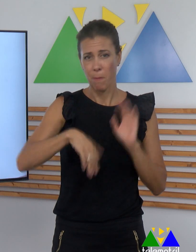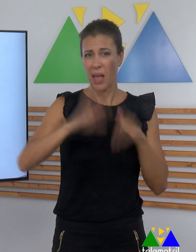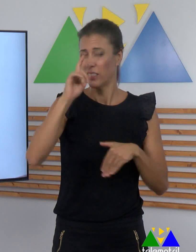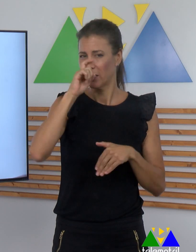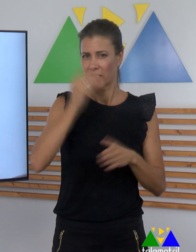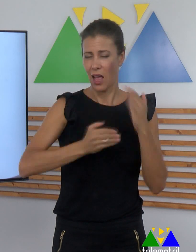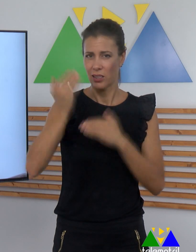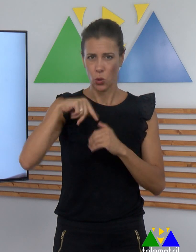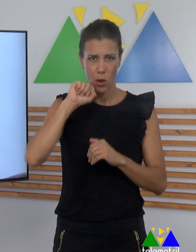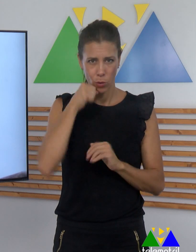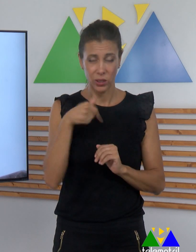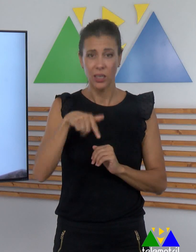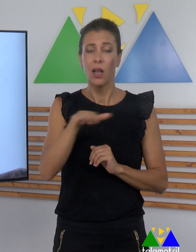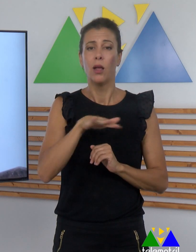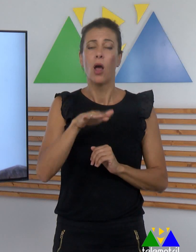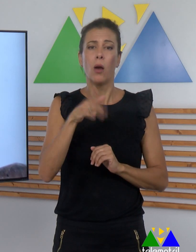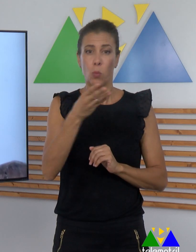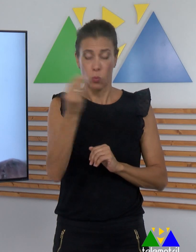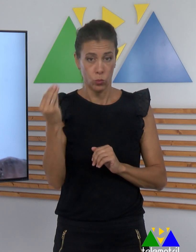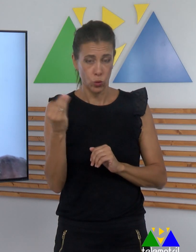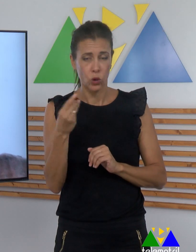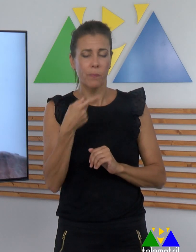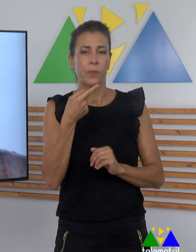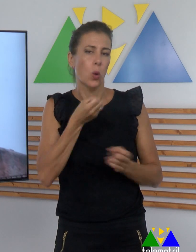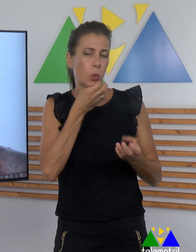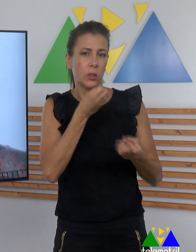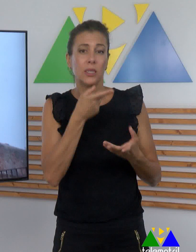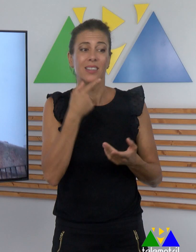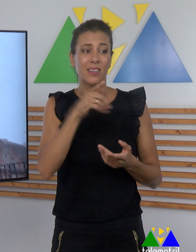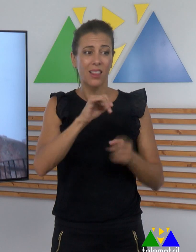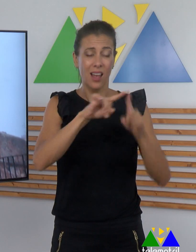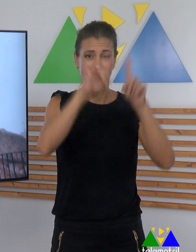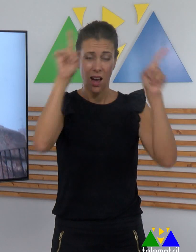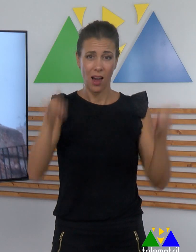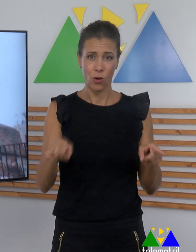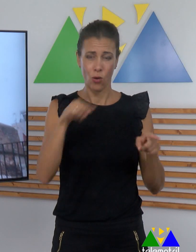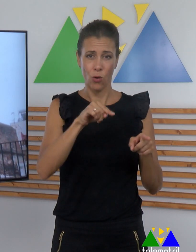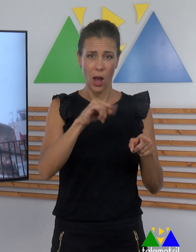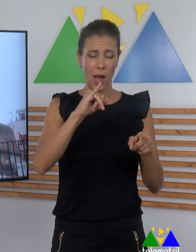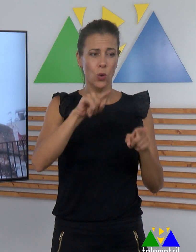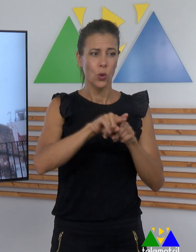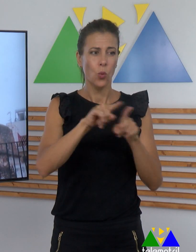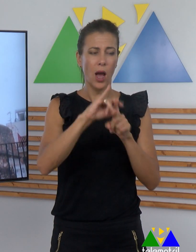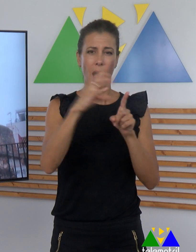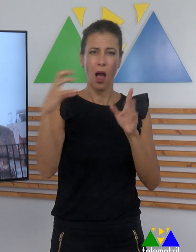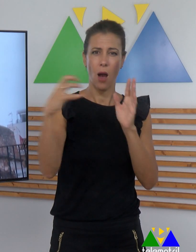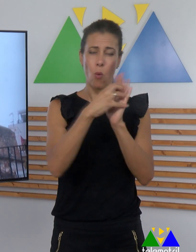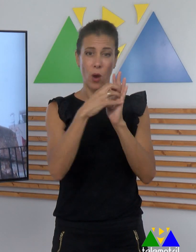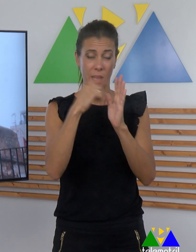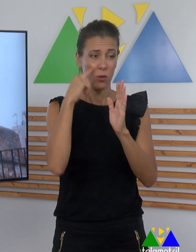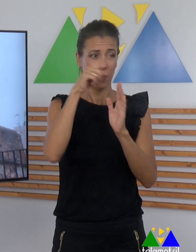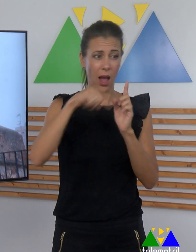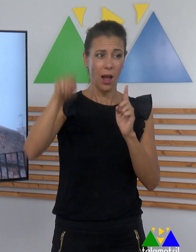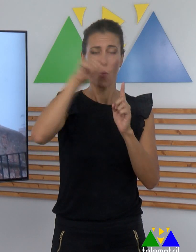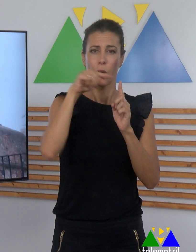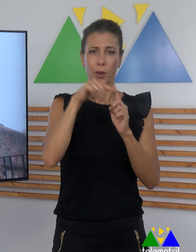esta parte de aquí. Algunos cronistas antiguos decían que ese arco que tenemos ahí, que tiene un matacán, tiene un agujero para desde arriba tirarle